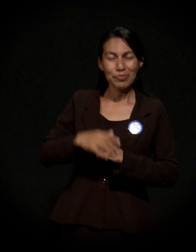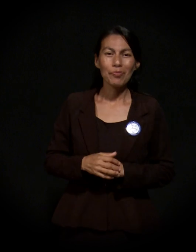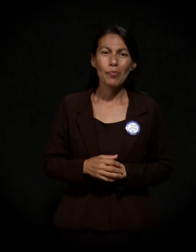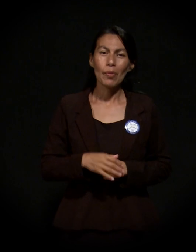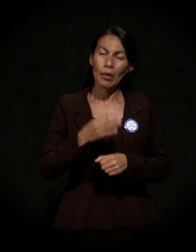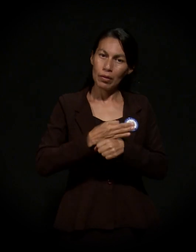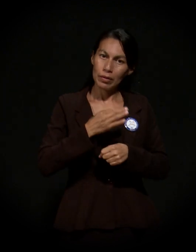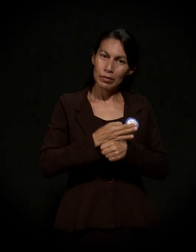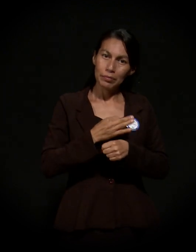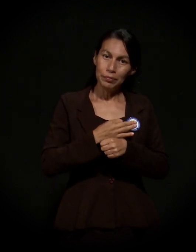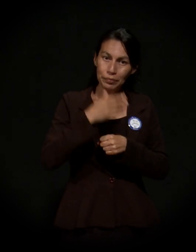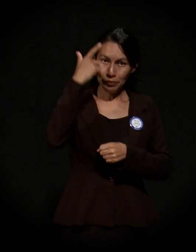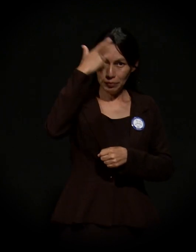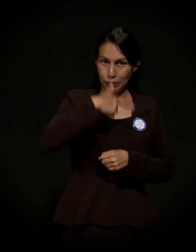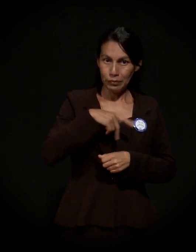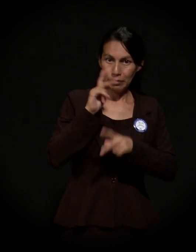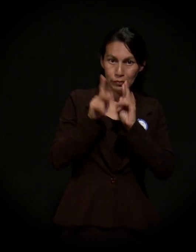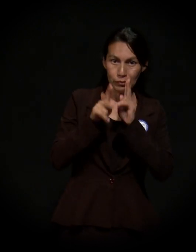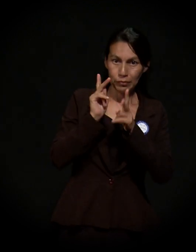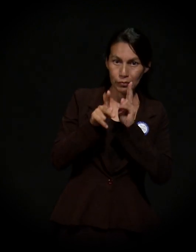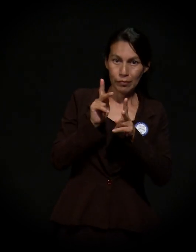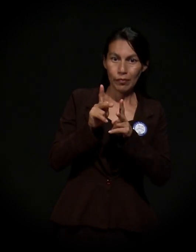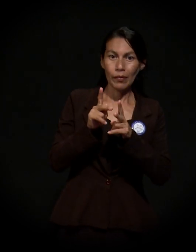con Aurora Mendoza.